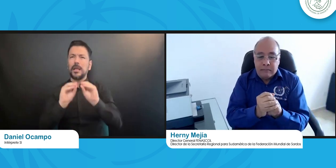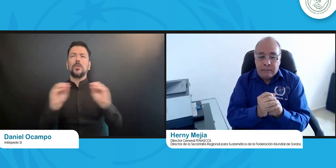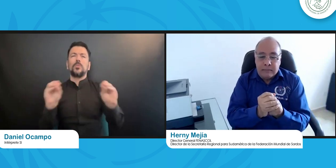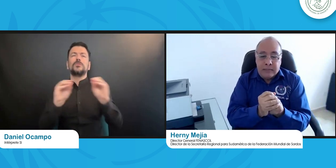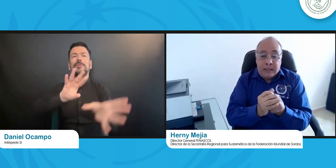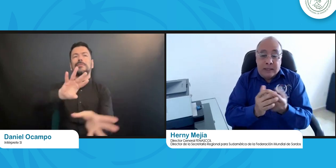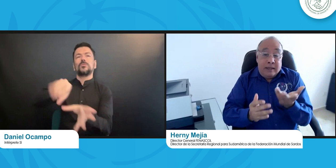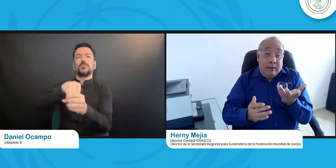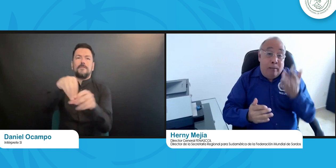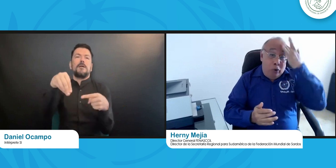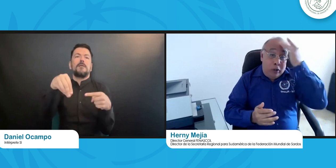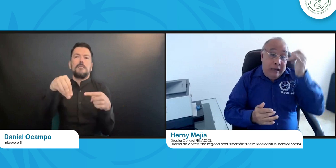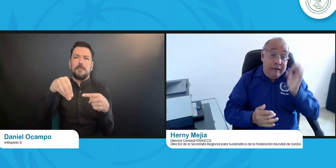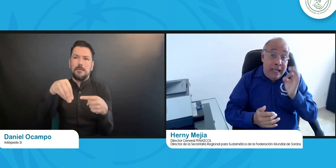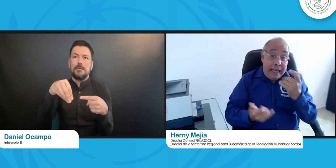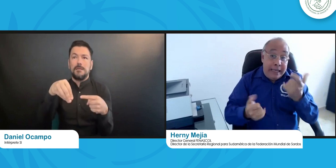inclusiva.